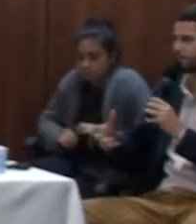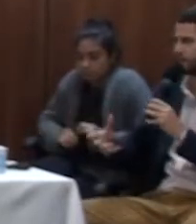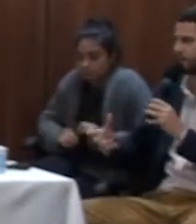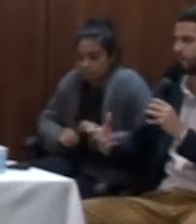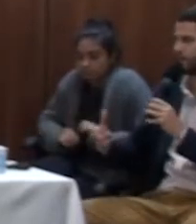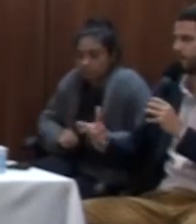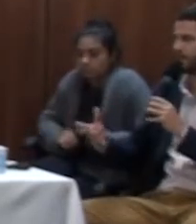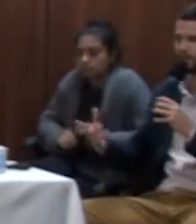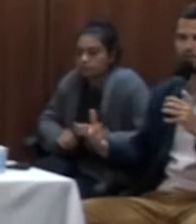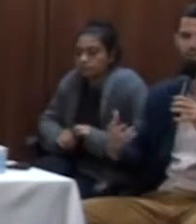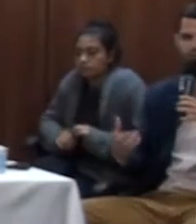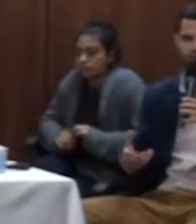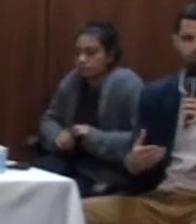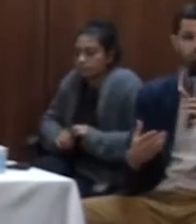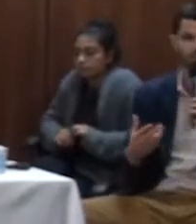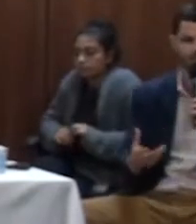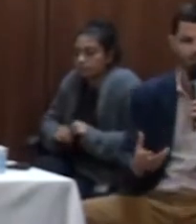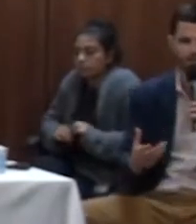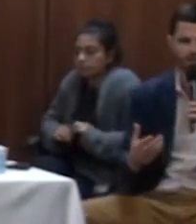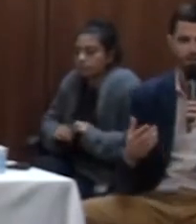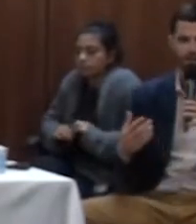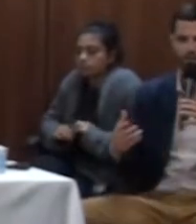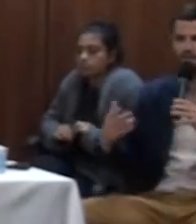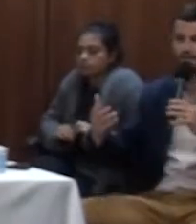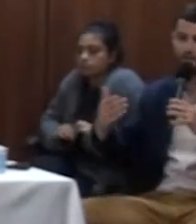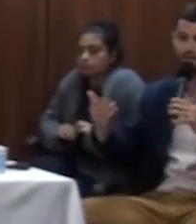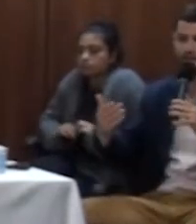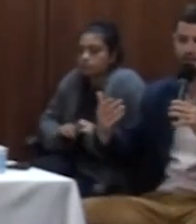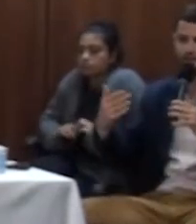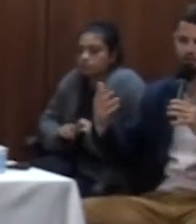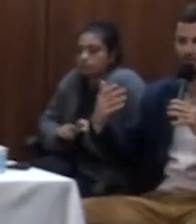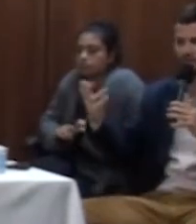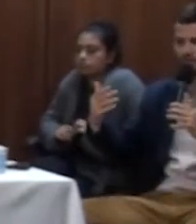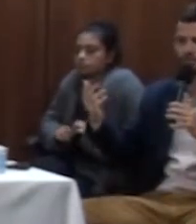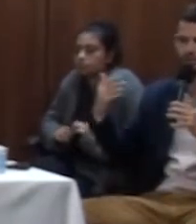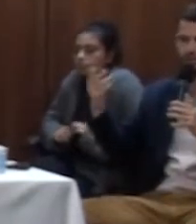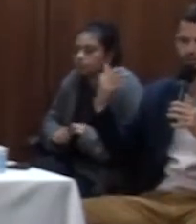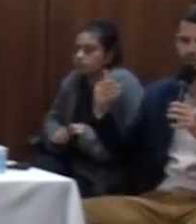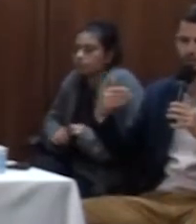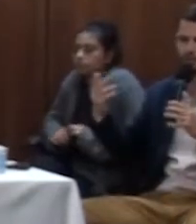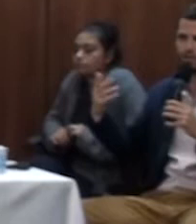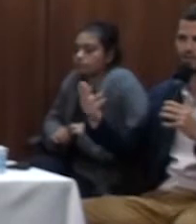que é função dos equipamentos públicos estaduais. O HC sempre fez isso, não sempre não,